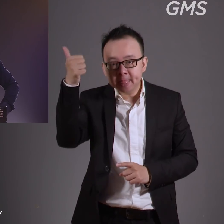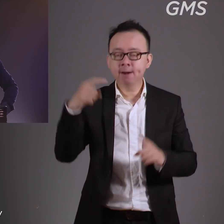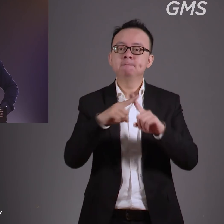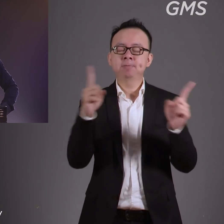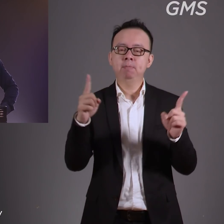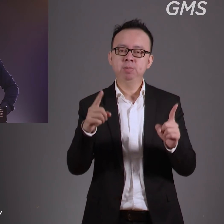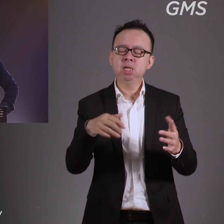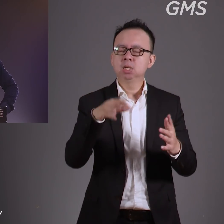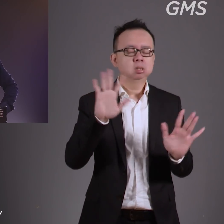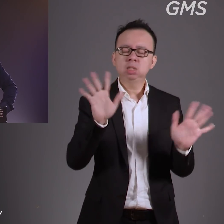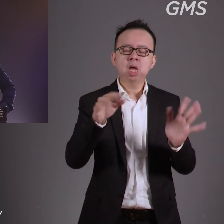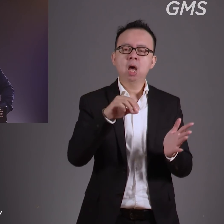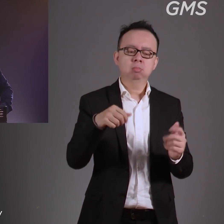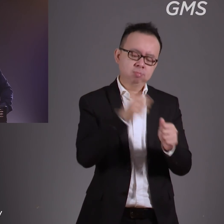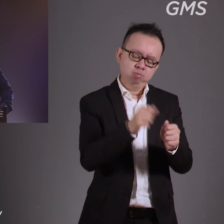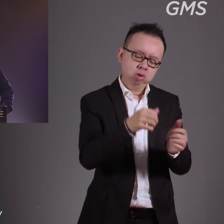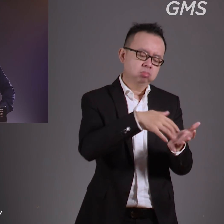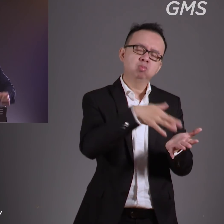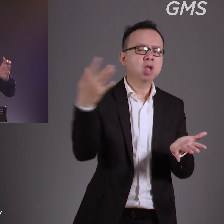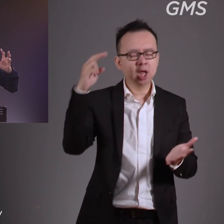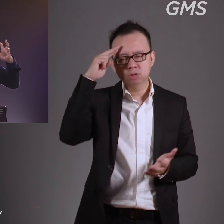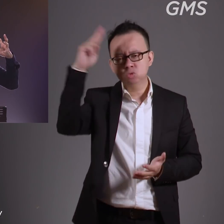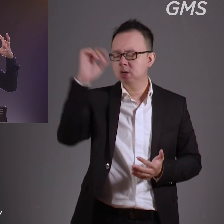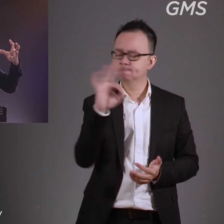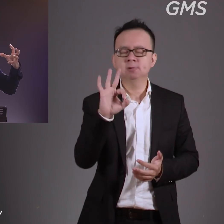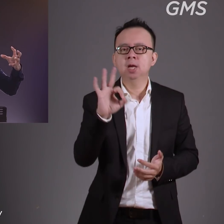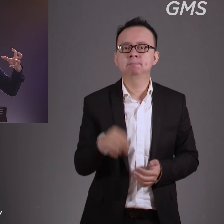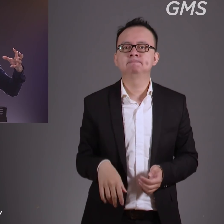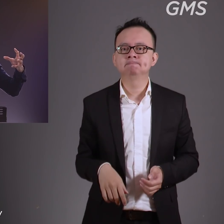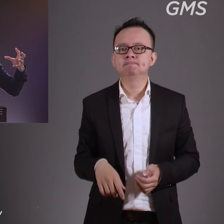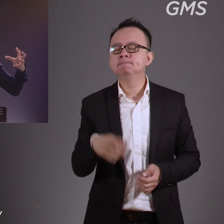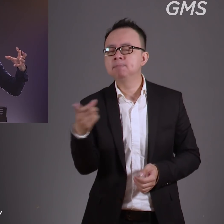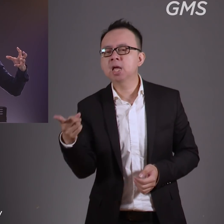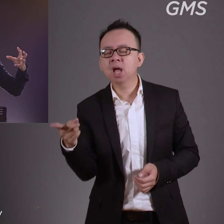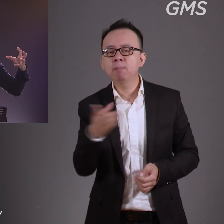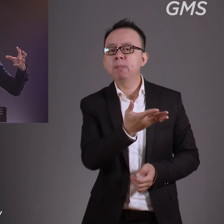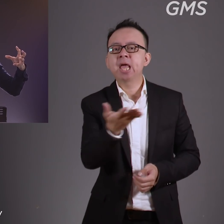menghancurkan sesama. Selain untuk menentang Tuhan. Mereka membangun proyek-proyek yang egois.